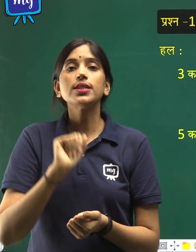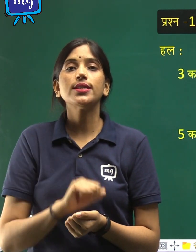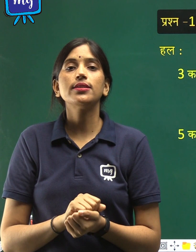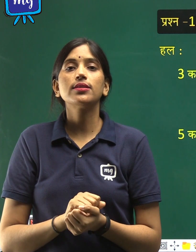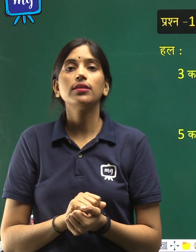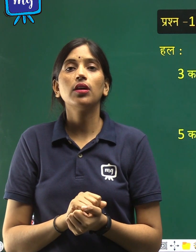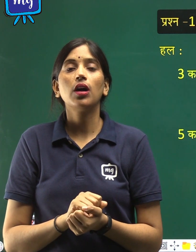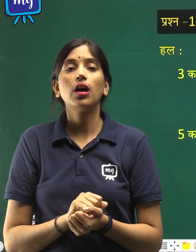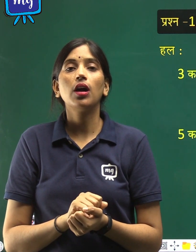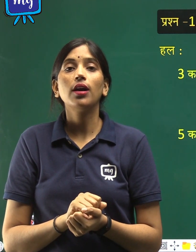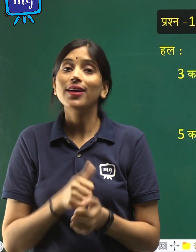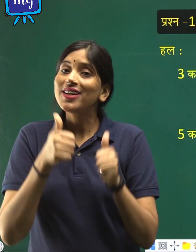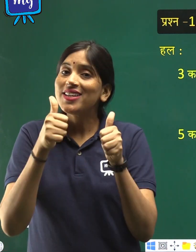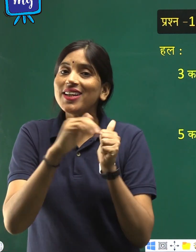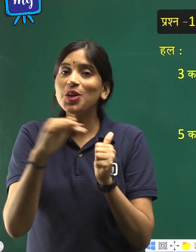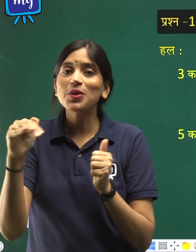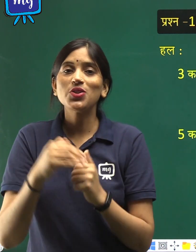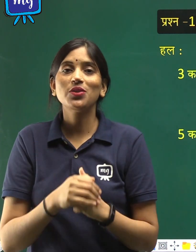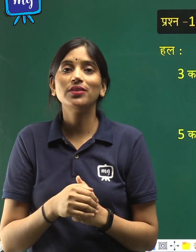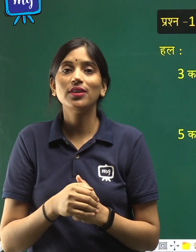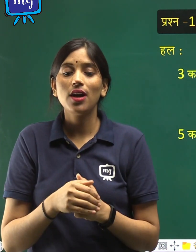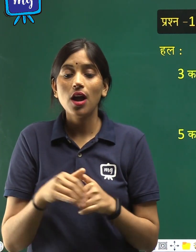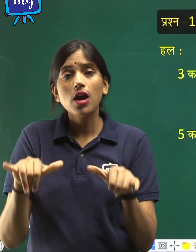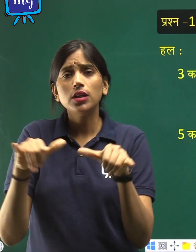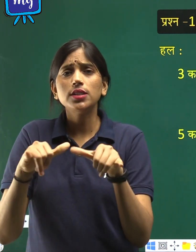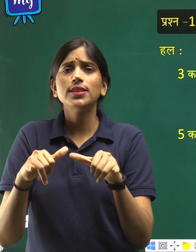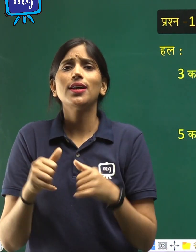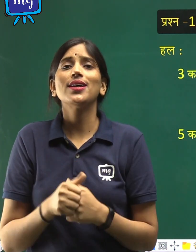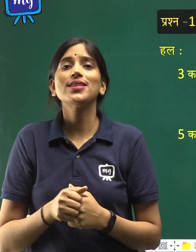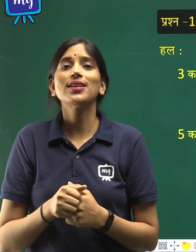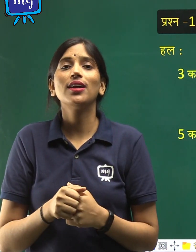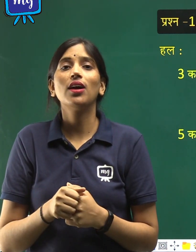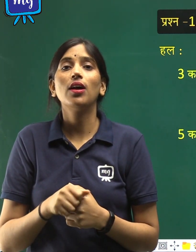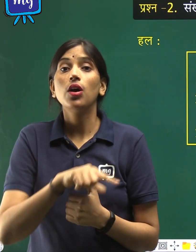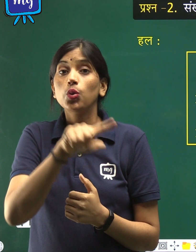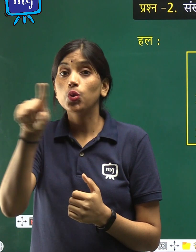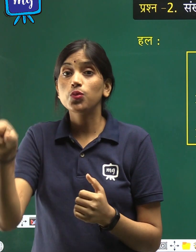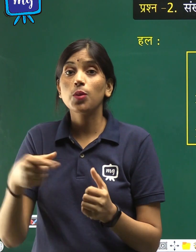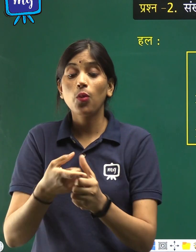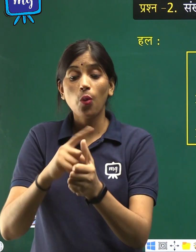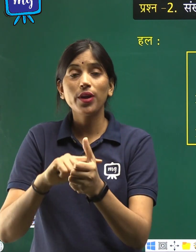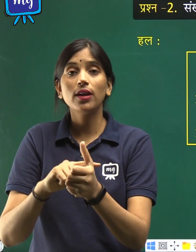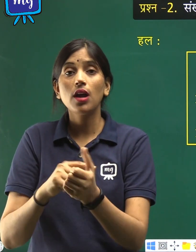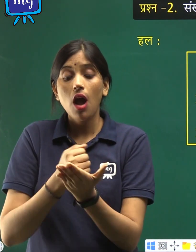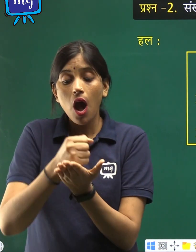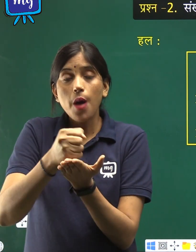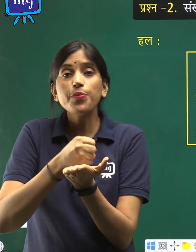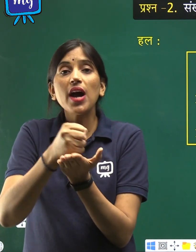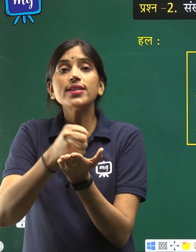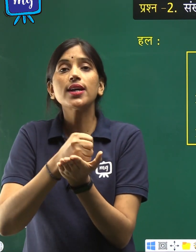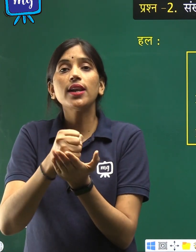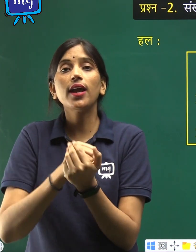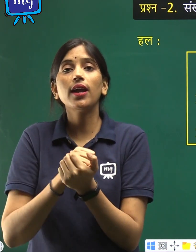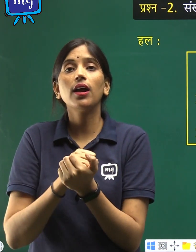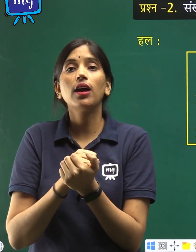25। ठीक है बच्चों। इसी तरह से आपको भी अभ्यास करना